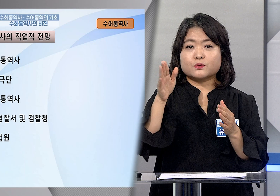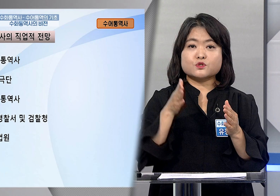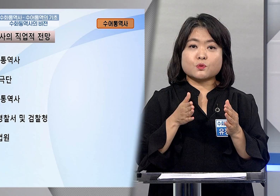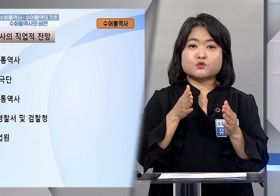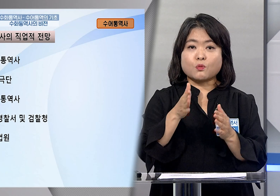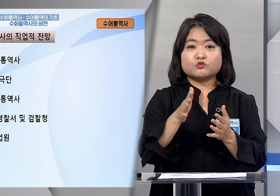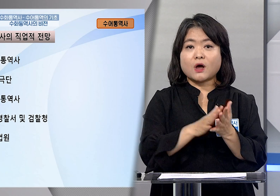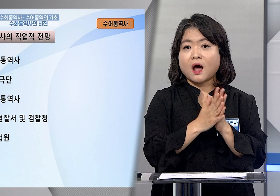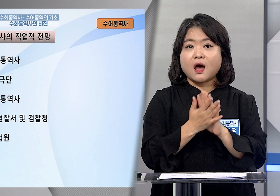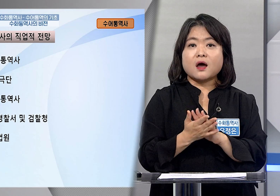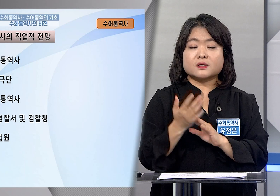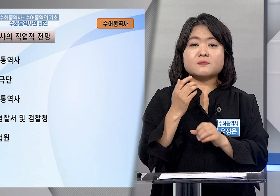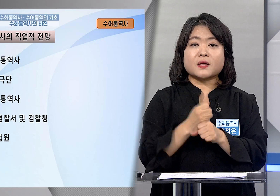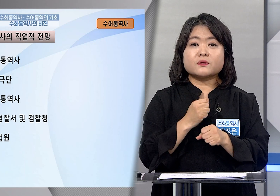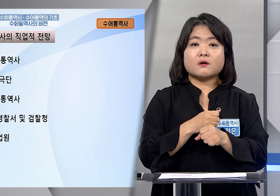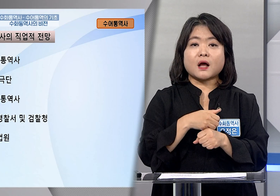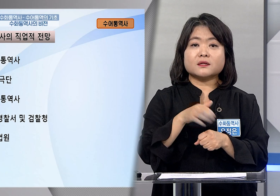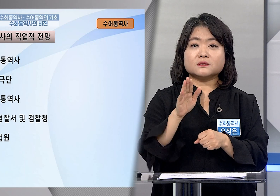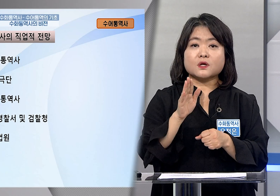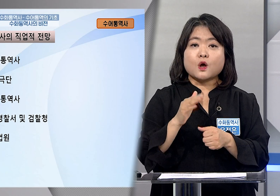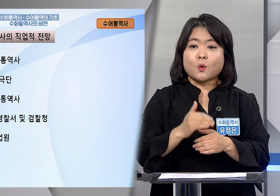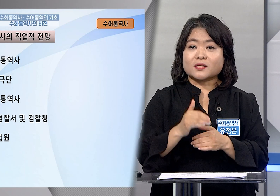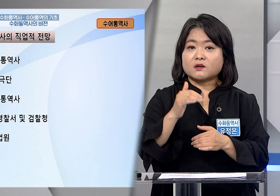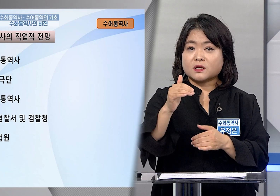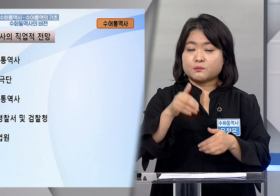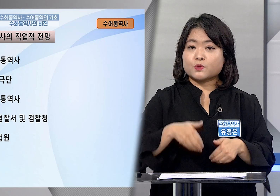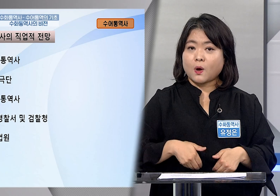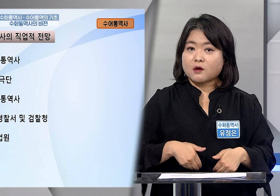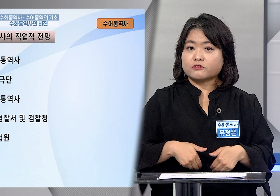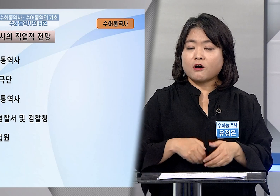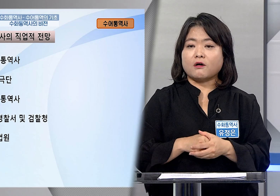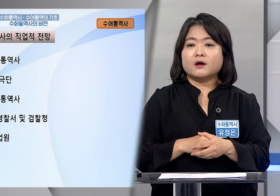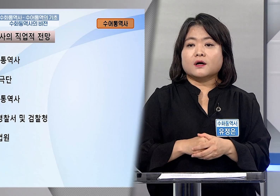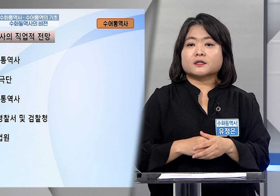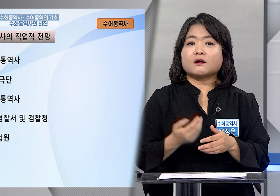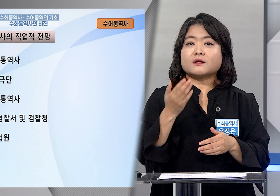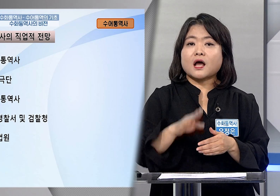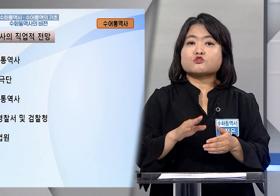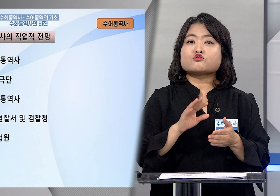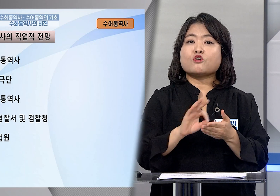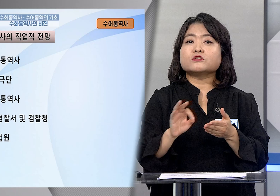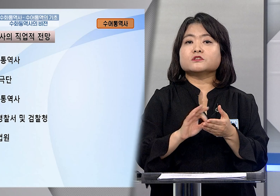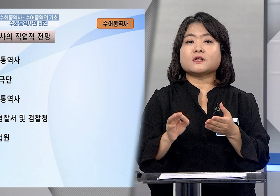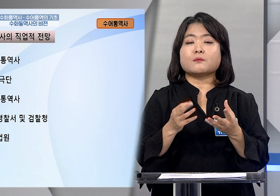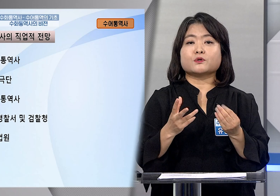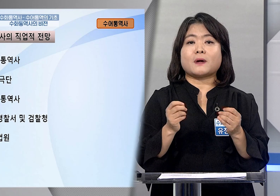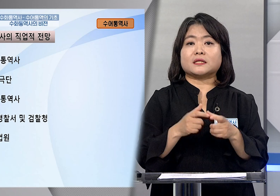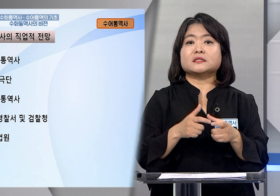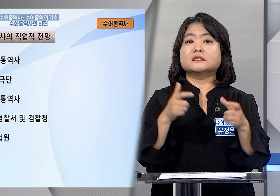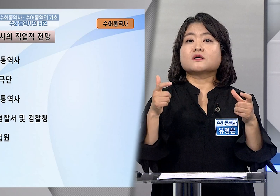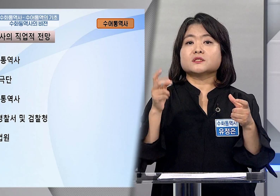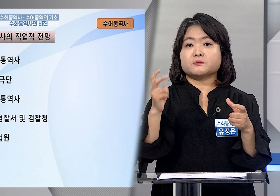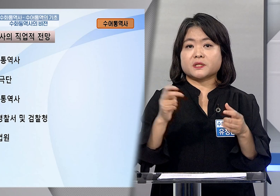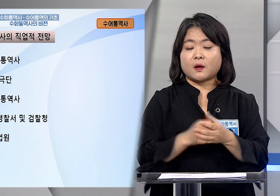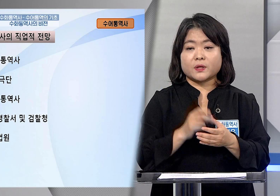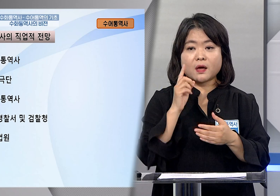좀 전문화를 만들어가는 과정이 필요하고요. 그러나 수요는 앞으로 많이 늘 것입니다.